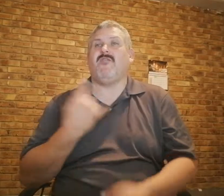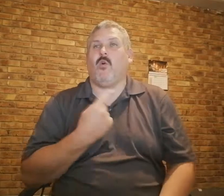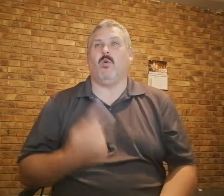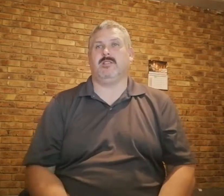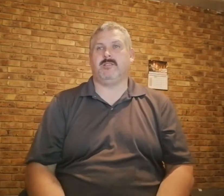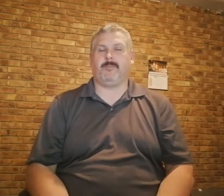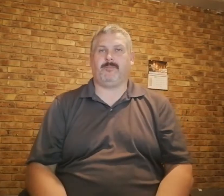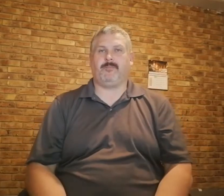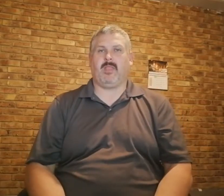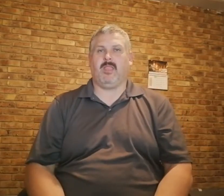lief vir ons.